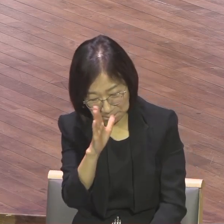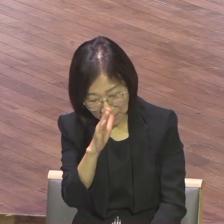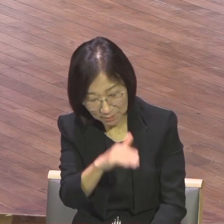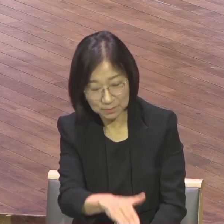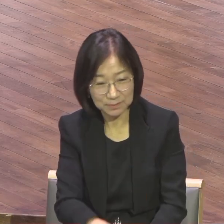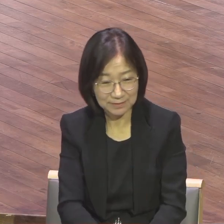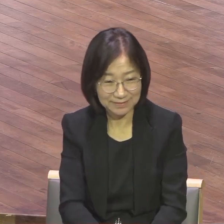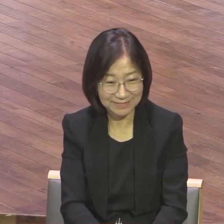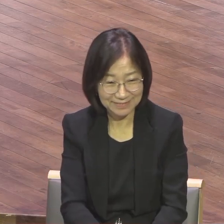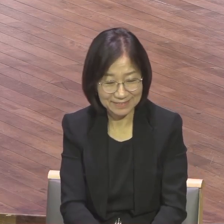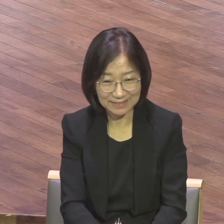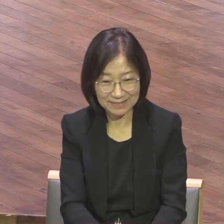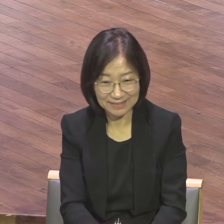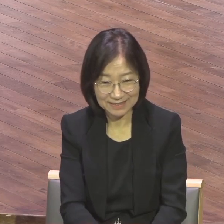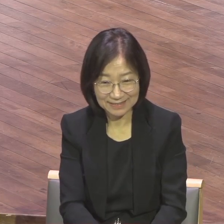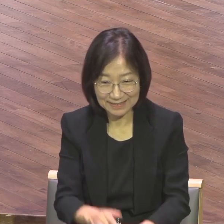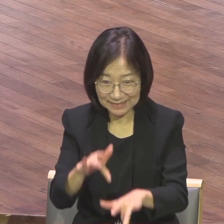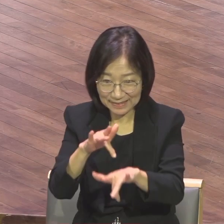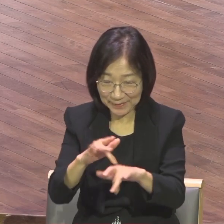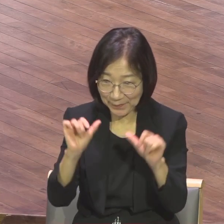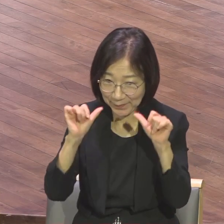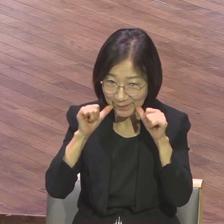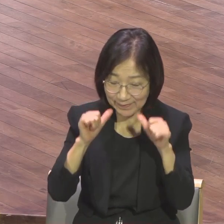들어가지고 밤새도록